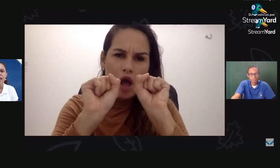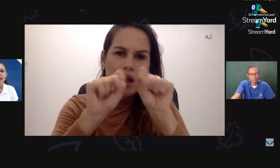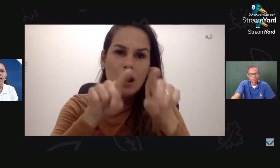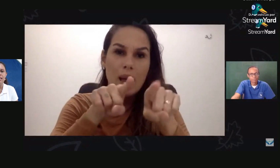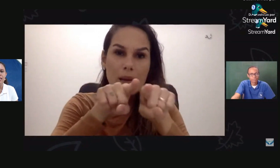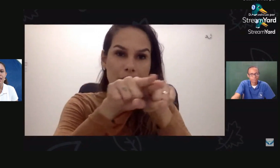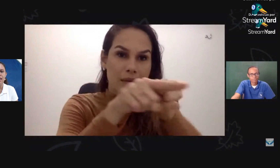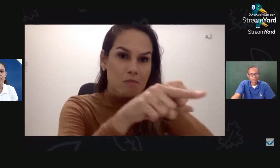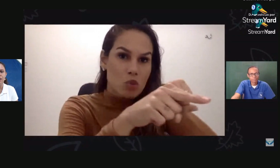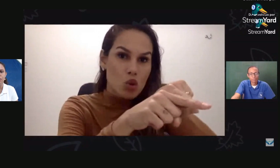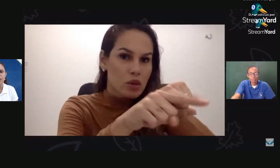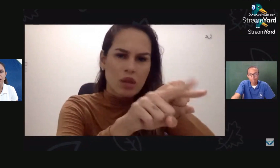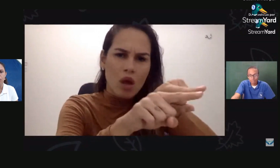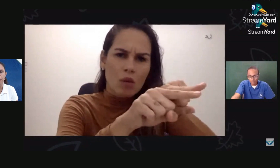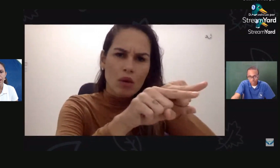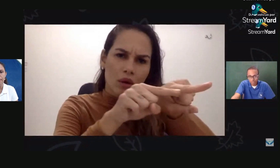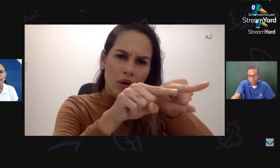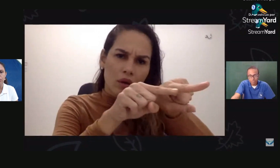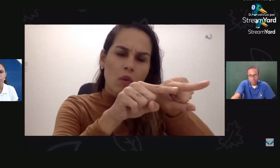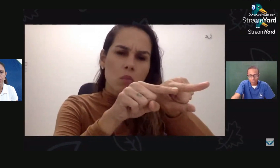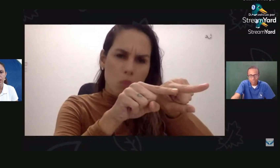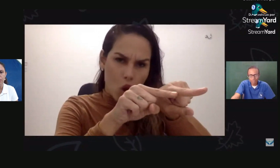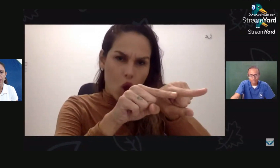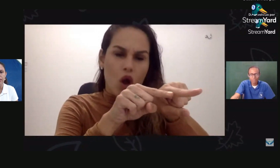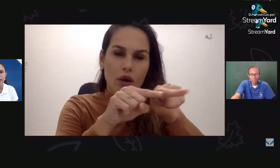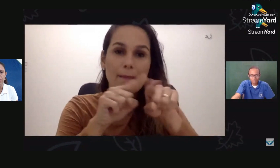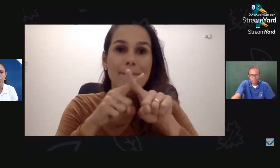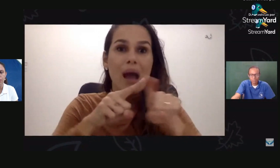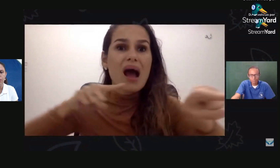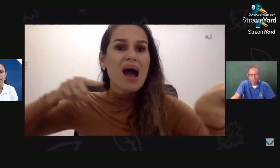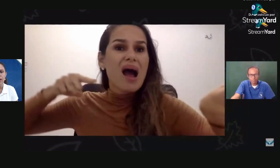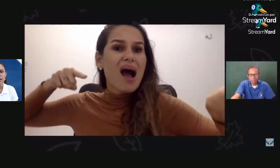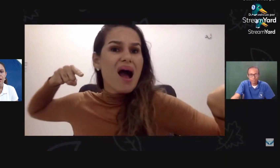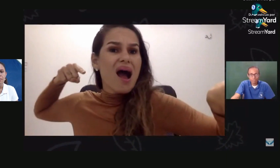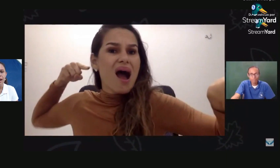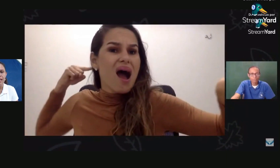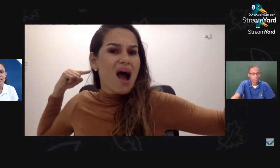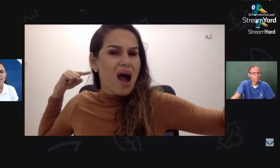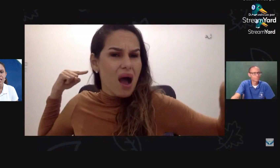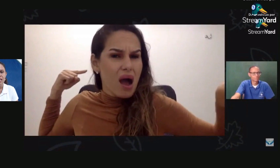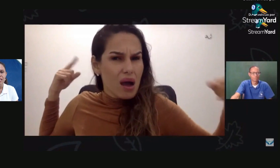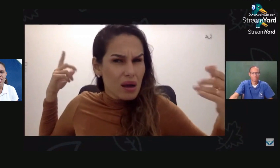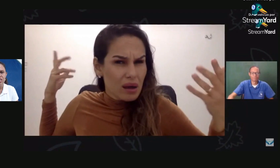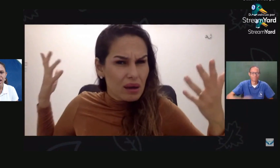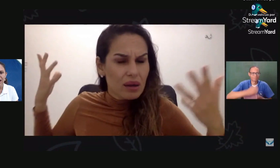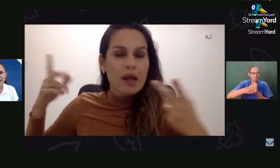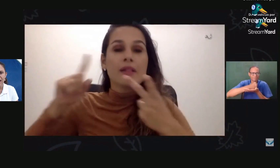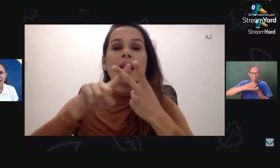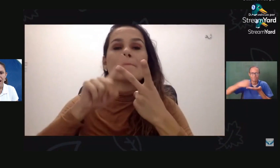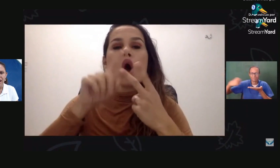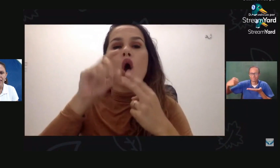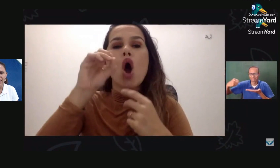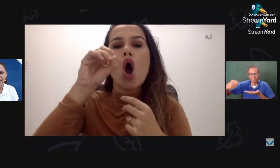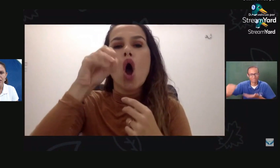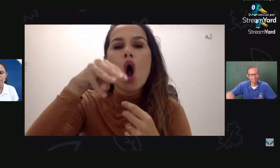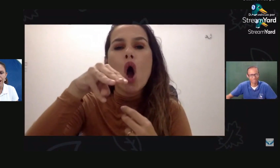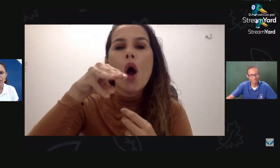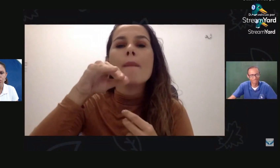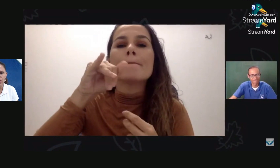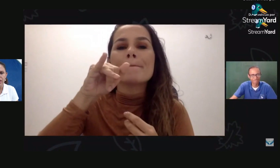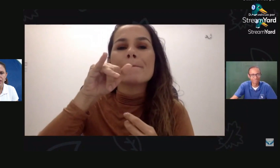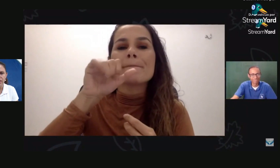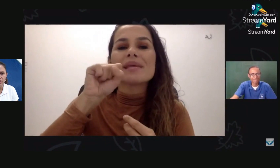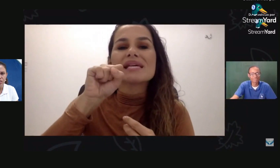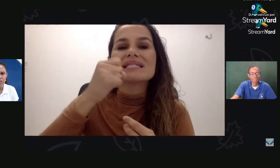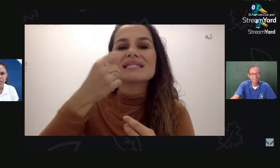ter esse acompanhamento um pouquinho anterior, mas deixar, né, aquele